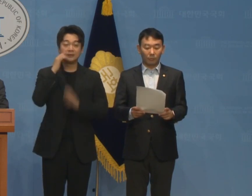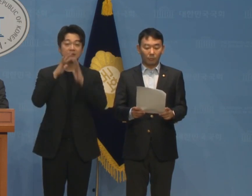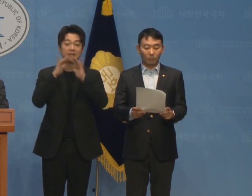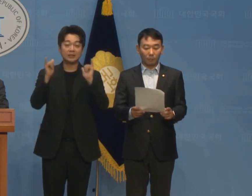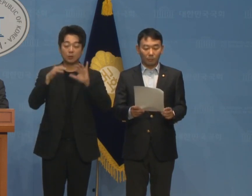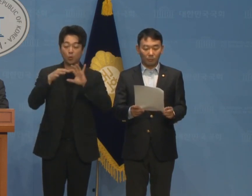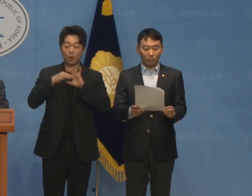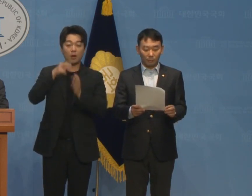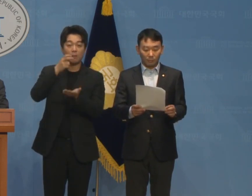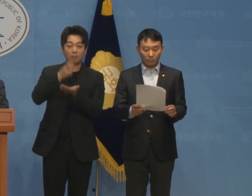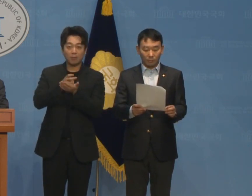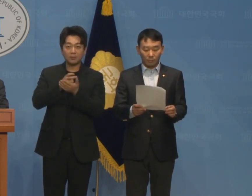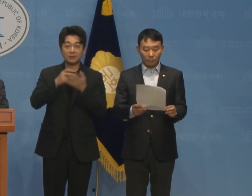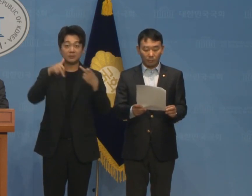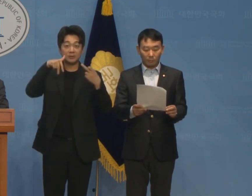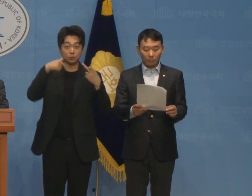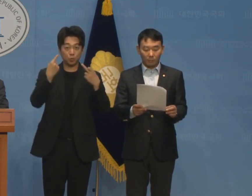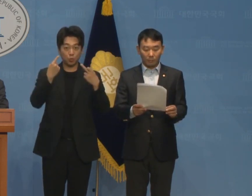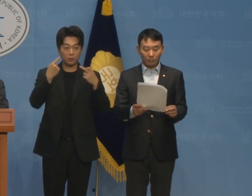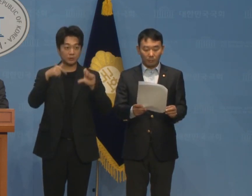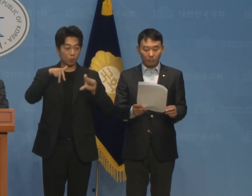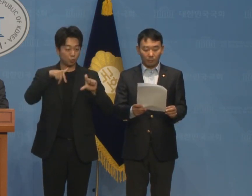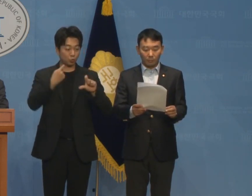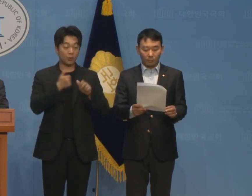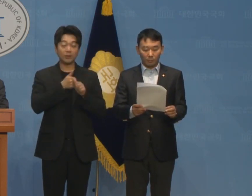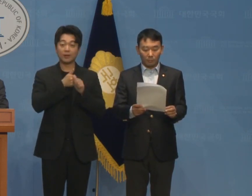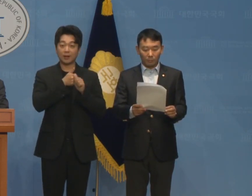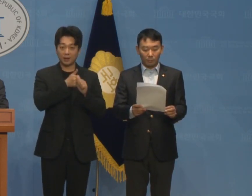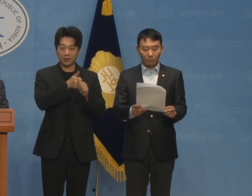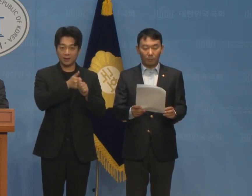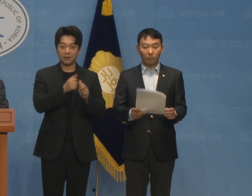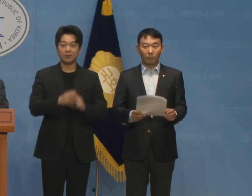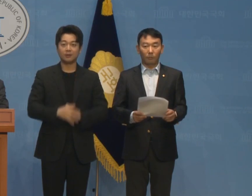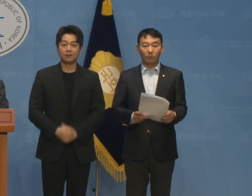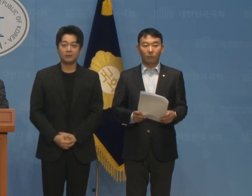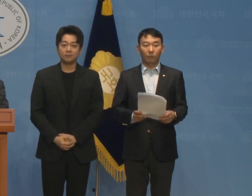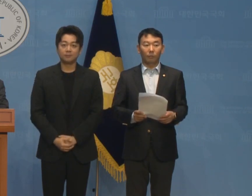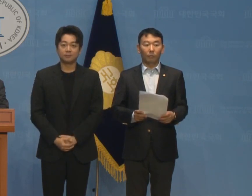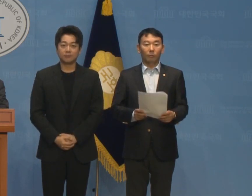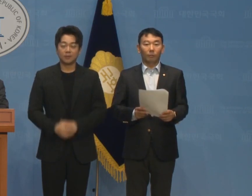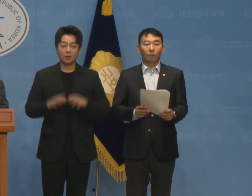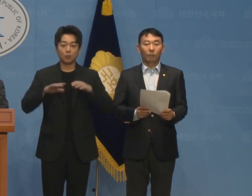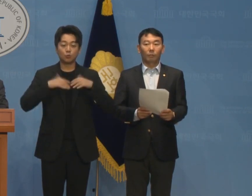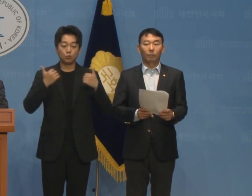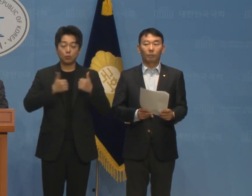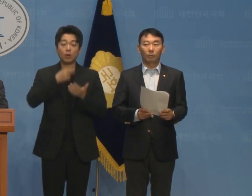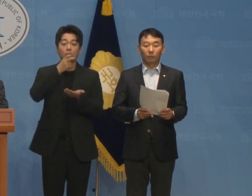및 제15조에 따라 국회의 의무를 이행하는 것입니다.